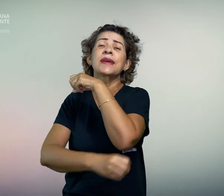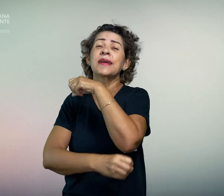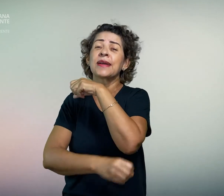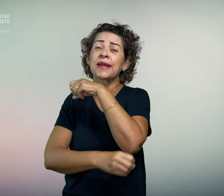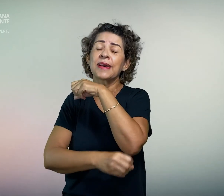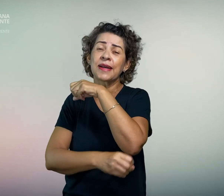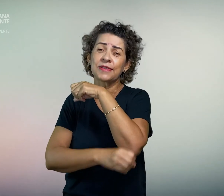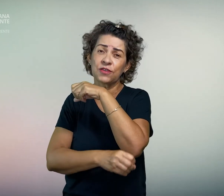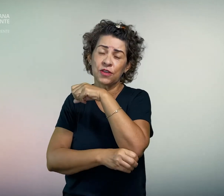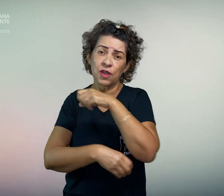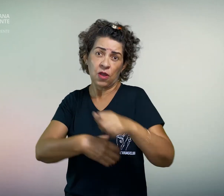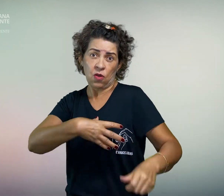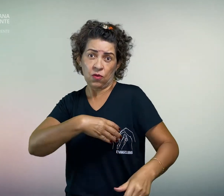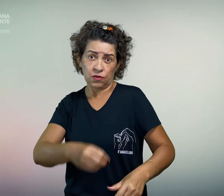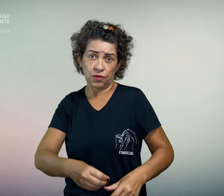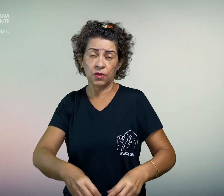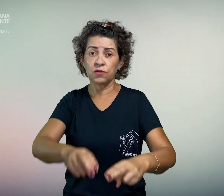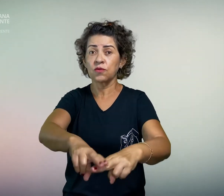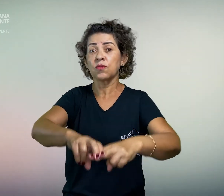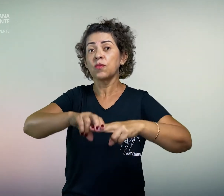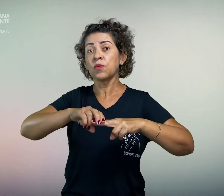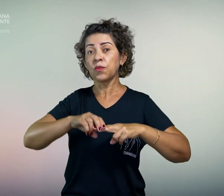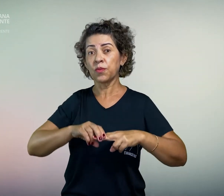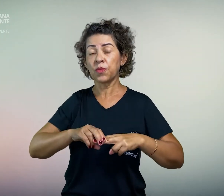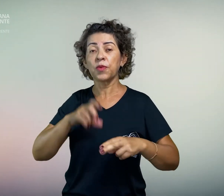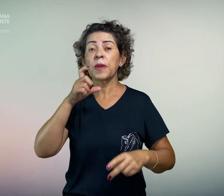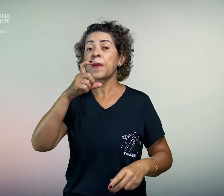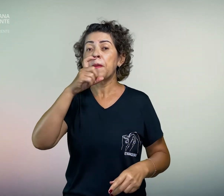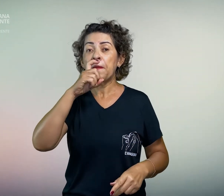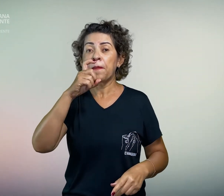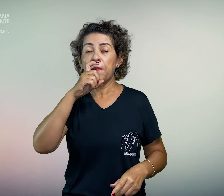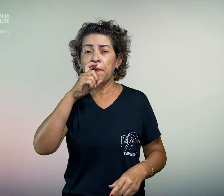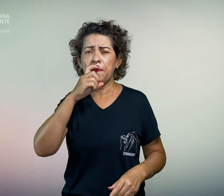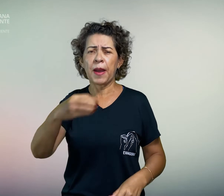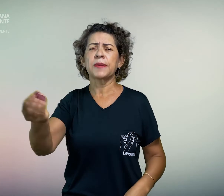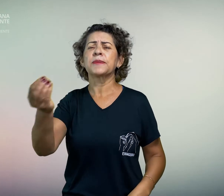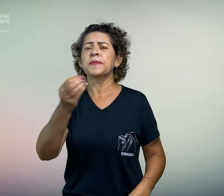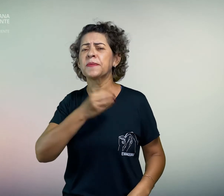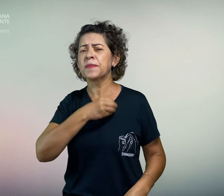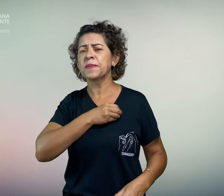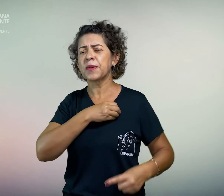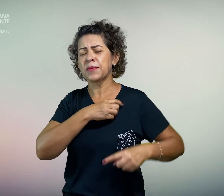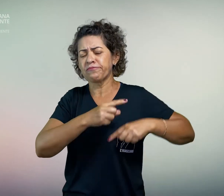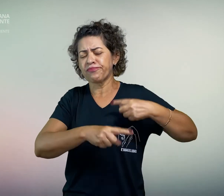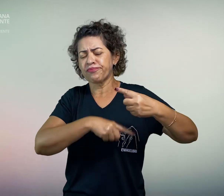que castigo os filhos pelos pecados de seus pais, até